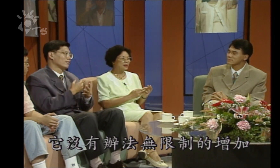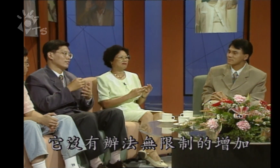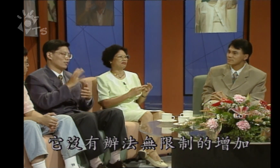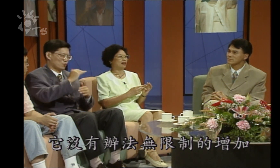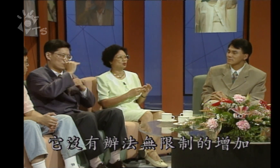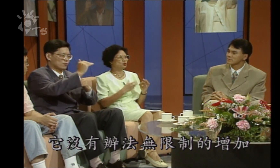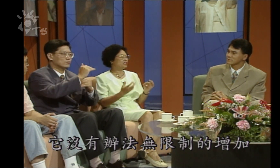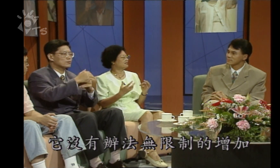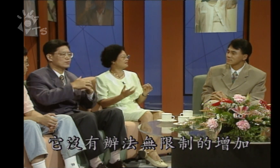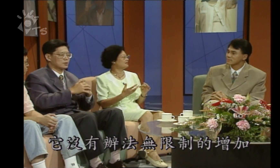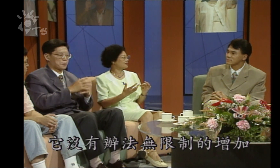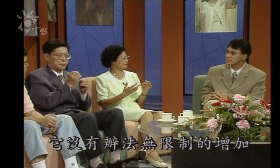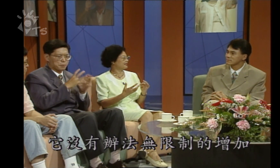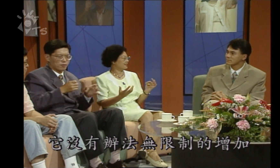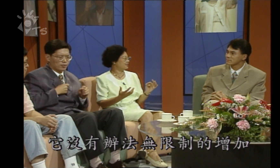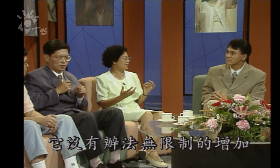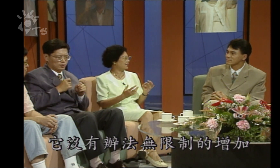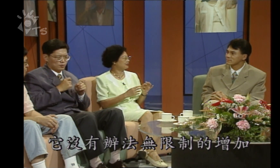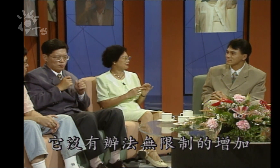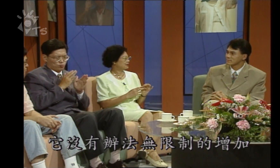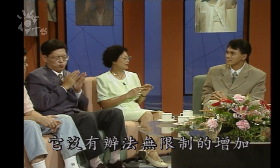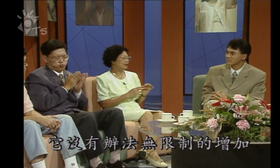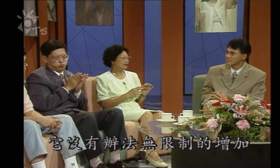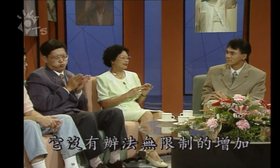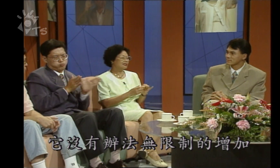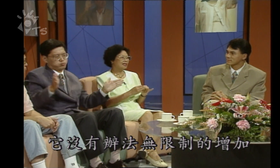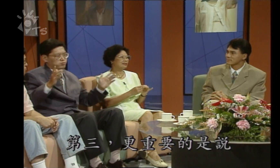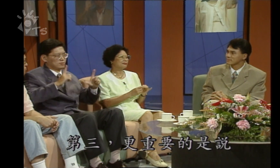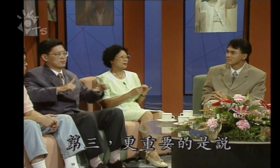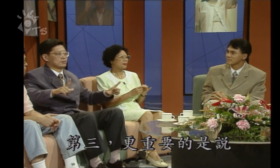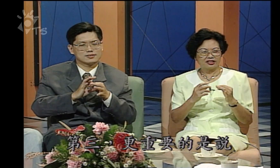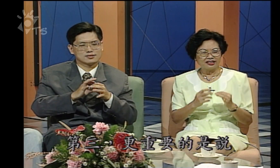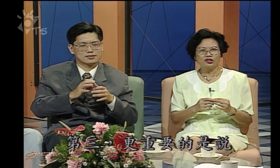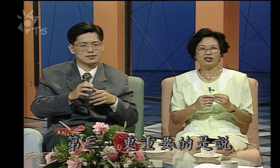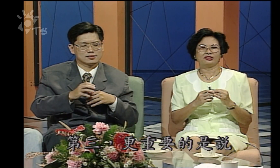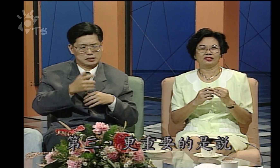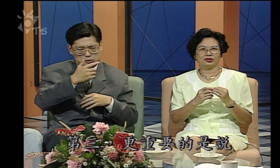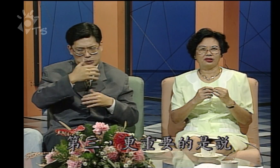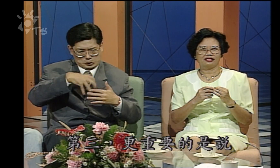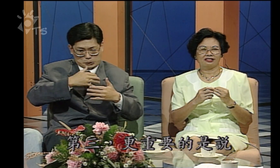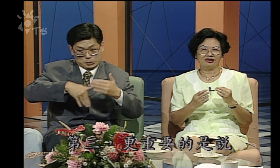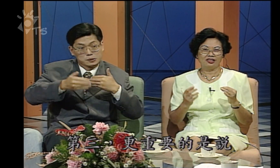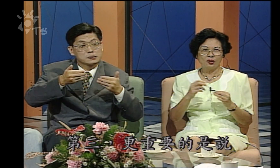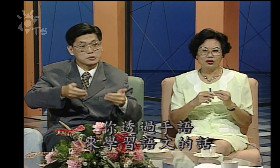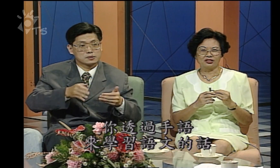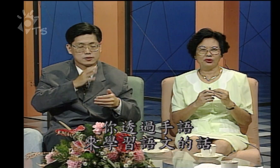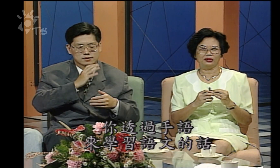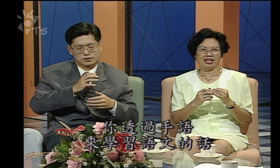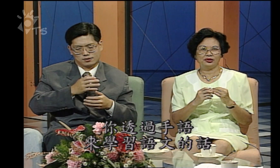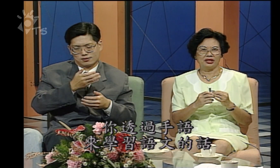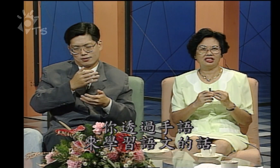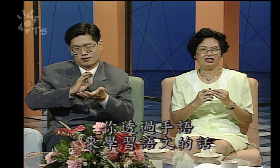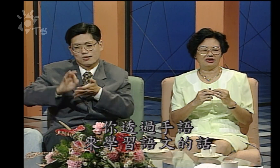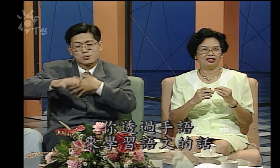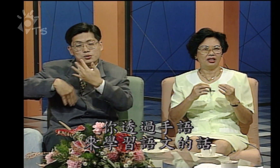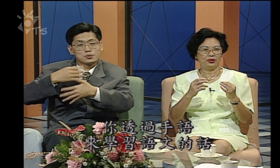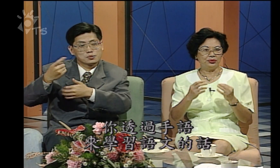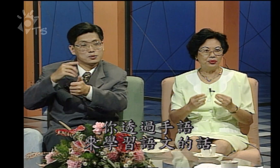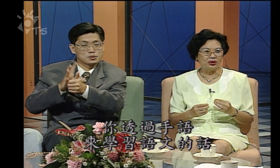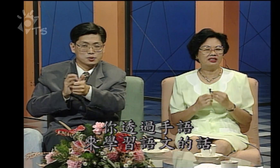法无限制的增加。第三，更重要的就是说，你透过手语来学习语文的